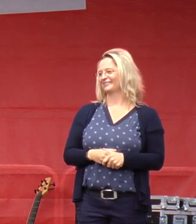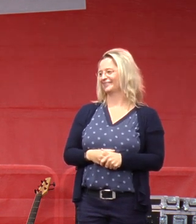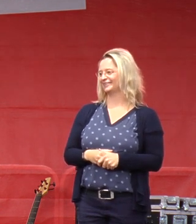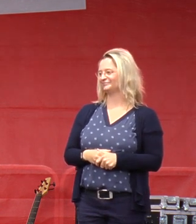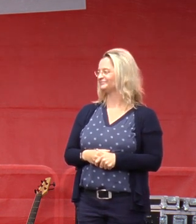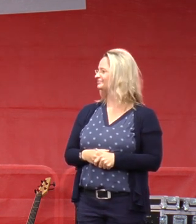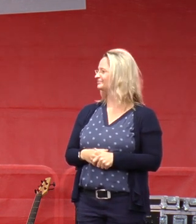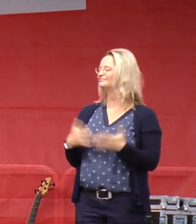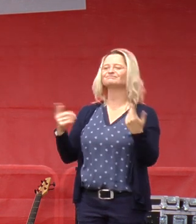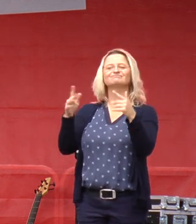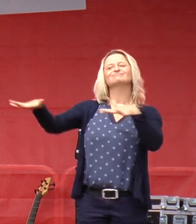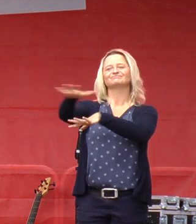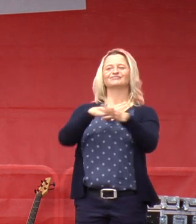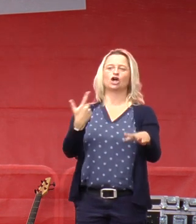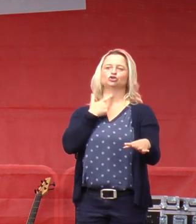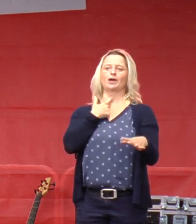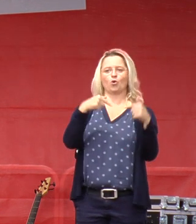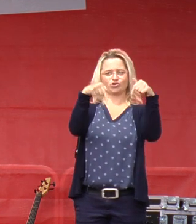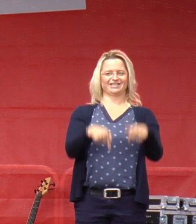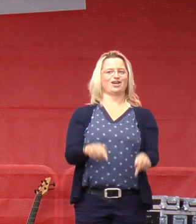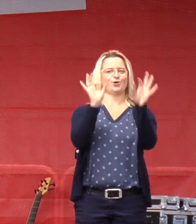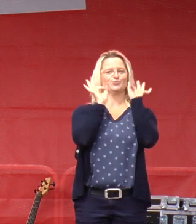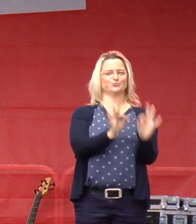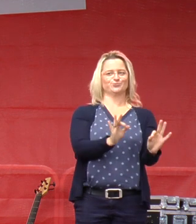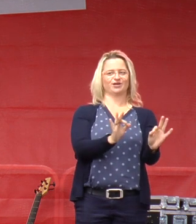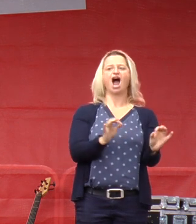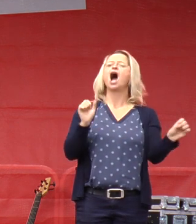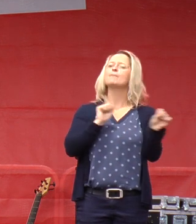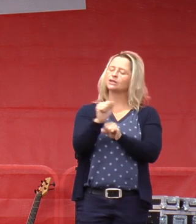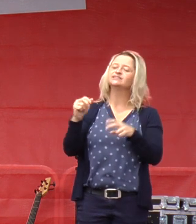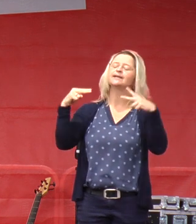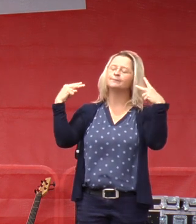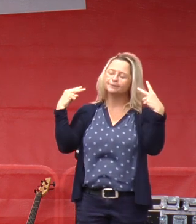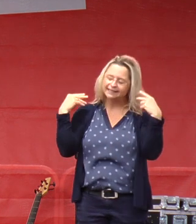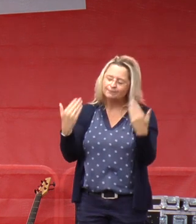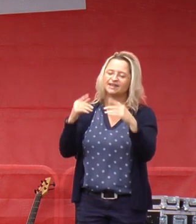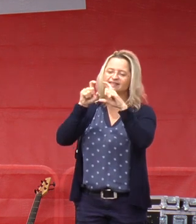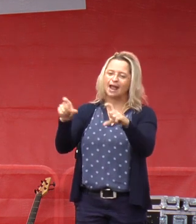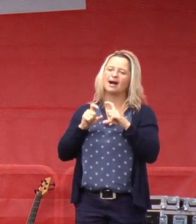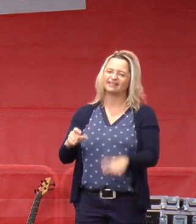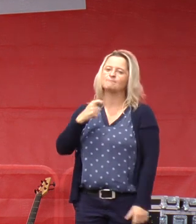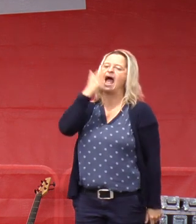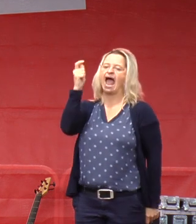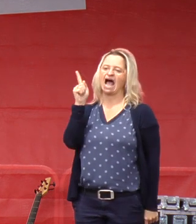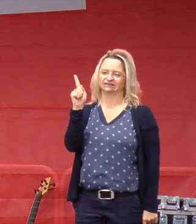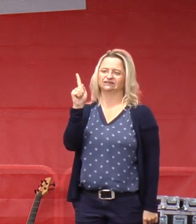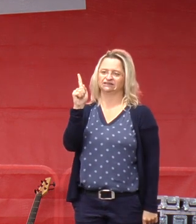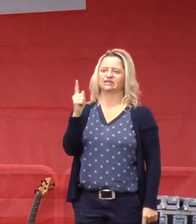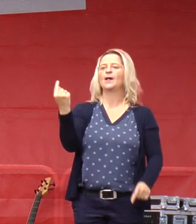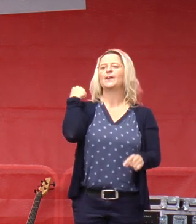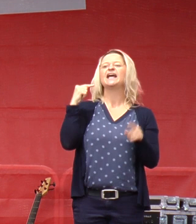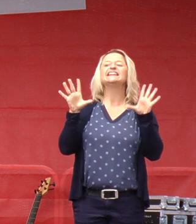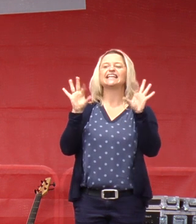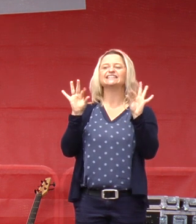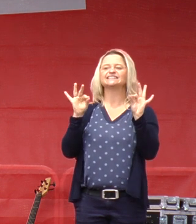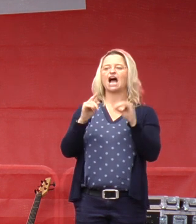Also die Stimmung ist gut bei uns, aber man muss doch noch über ein paar ernsthafte Sachen reden. Am Dienstag hat der Deutsche